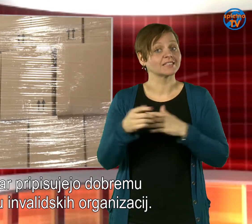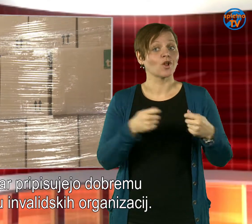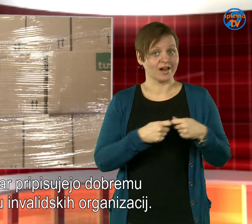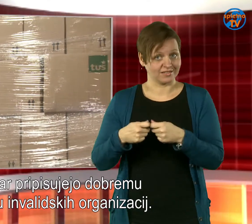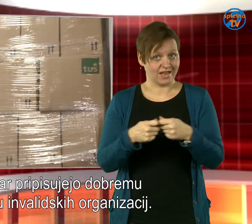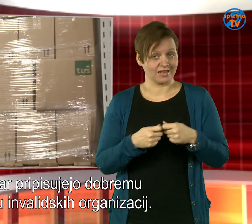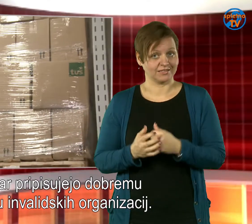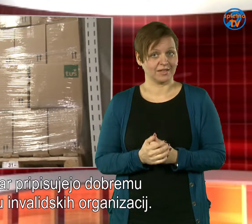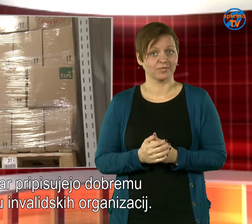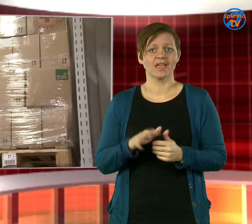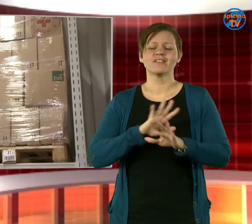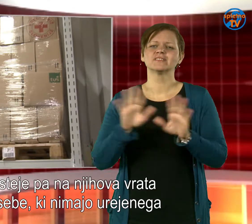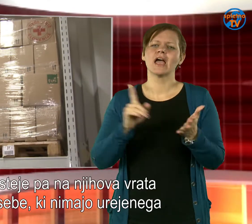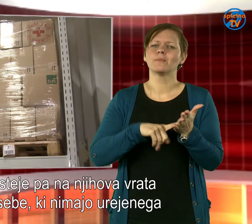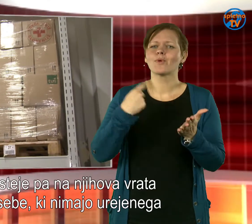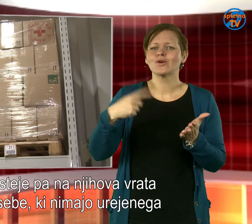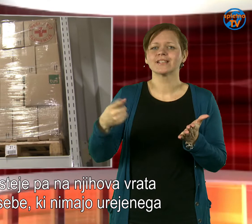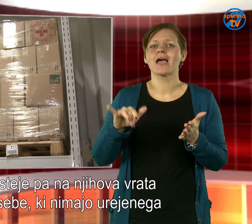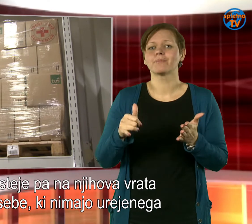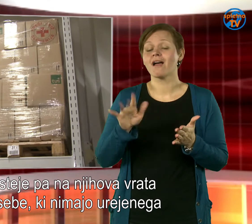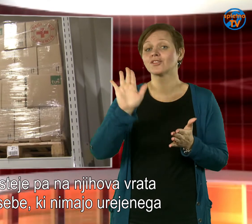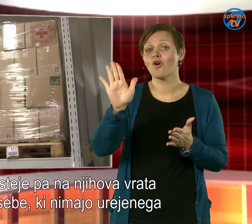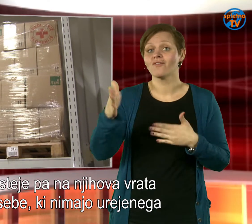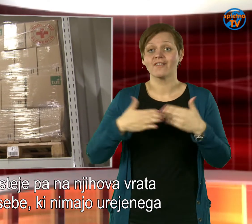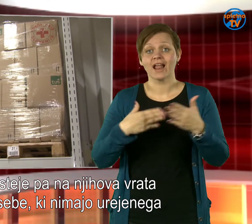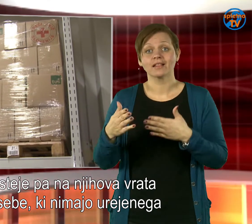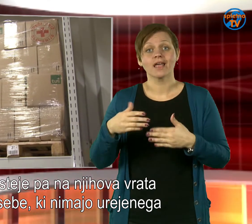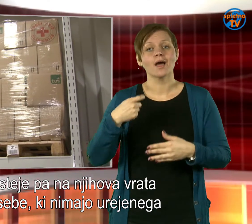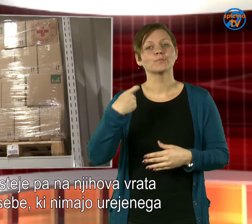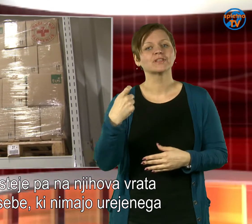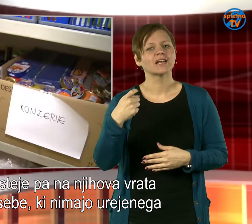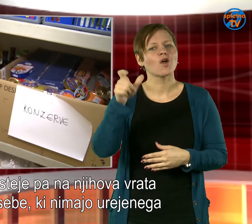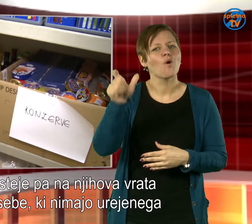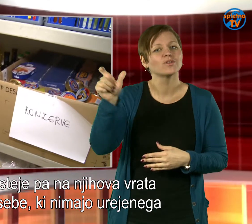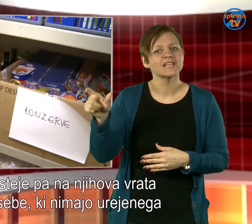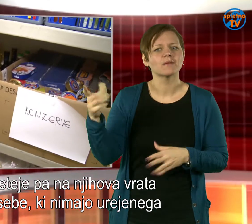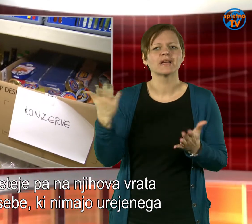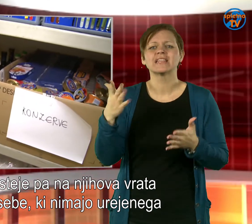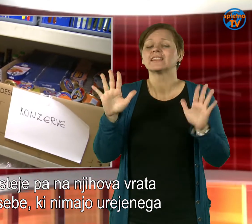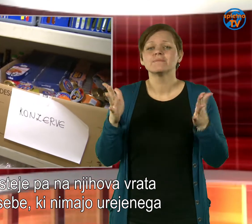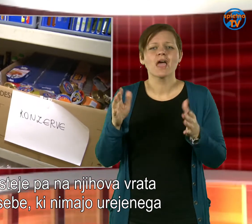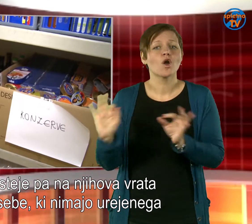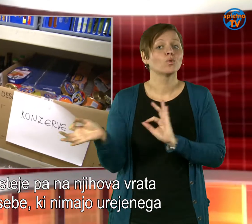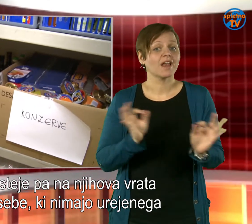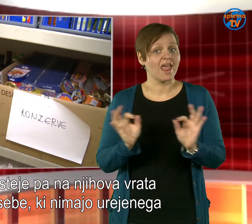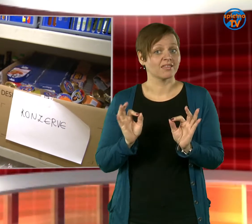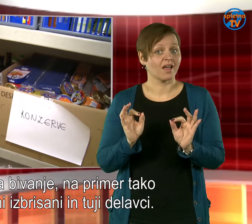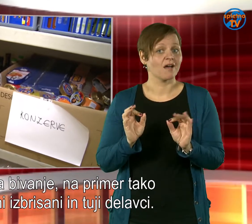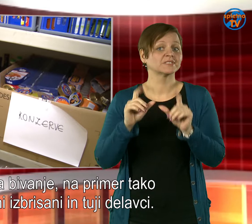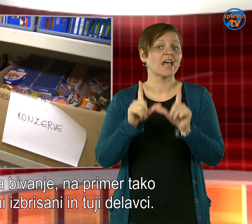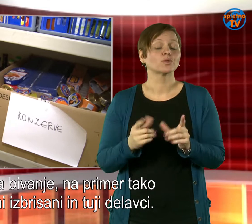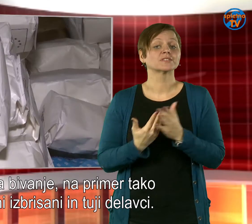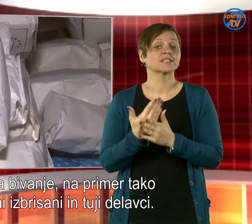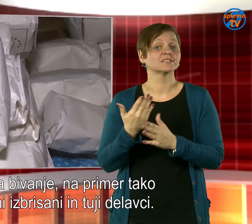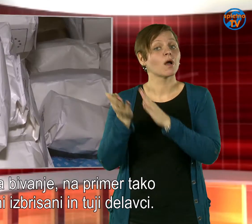organizacij. Vse pogosteje pa na njihova vrata potrkajo osebe, ki nimajo urejenega statusa za bivanje,